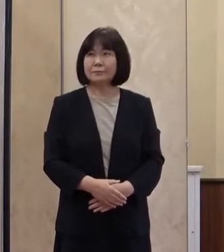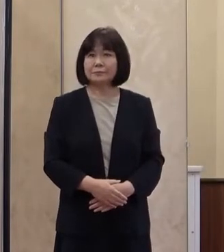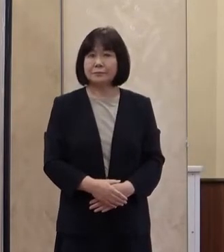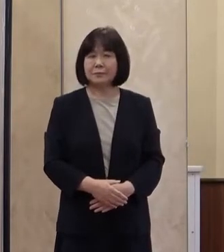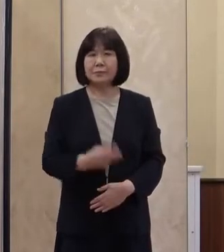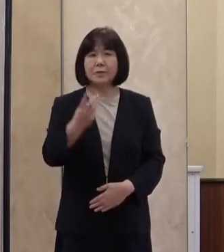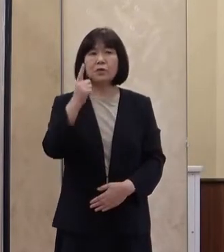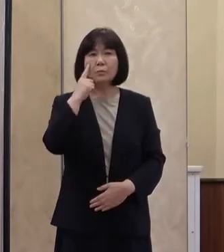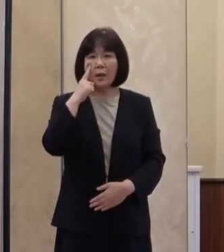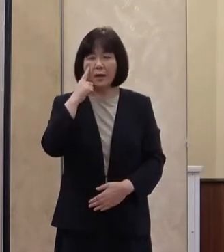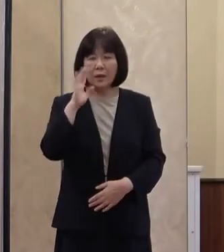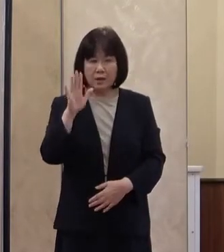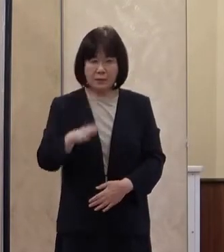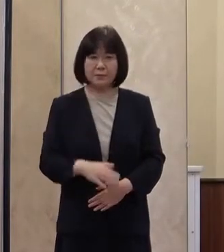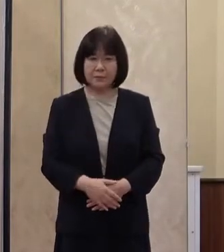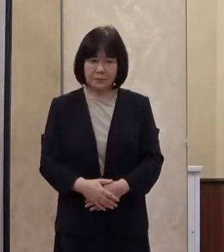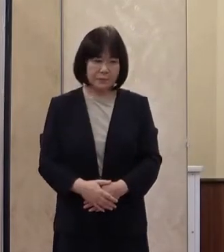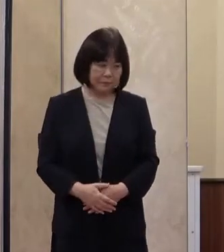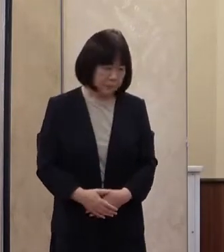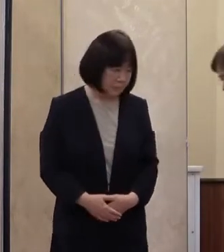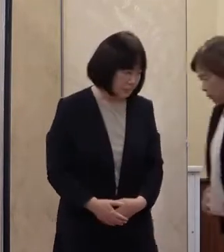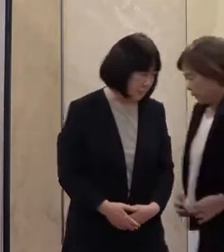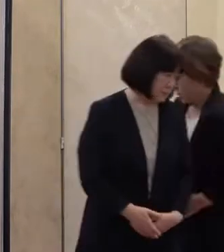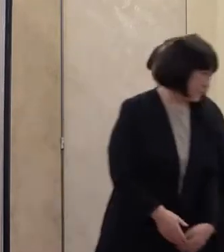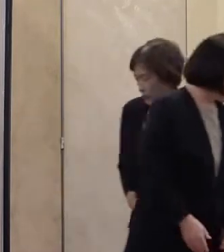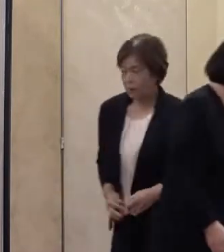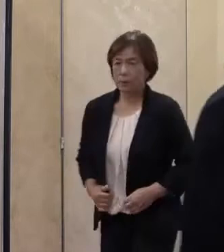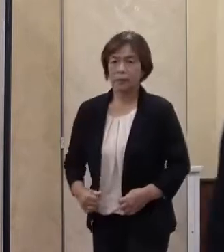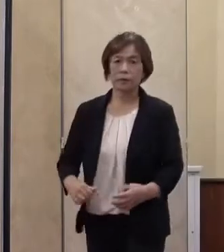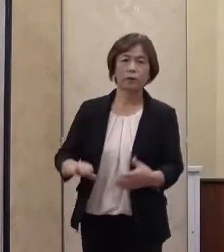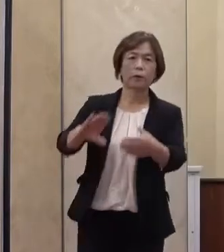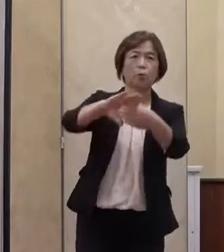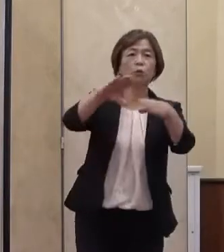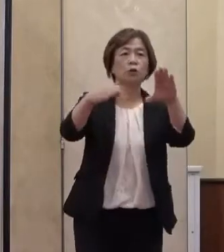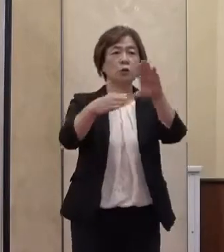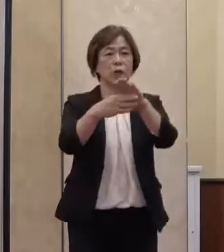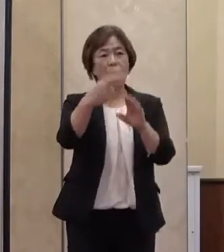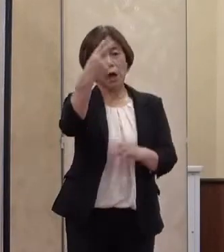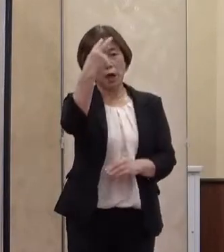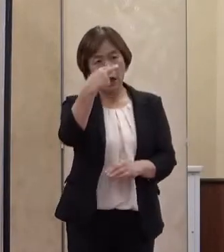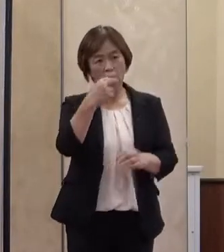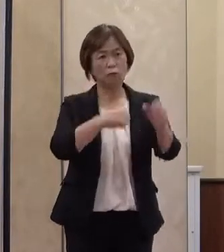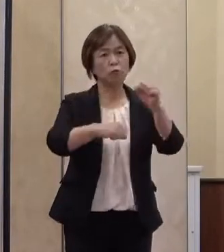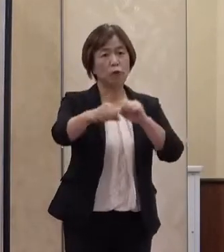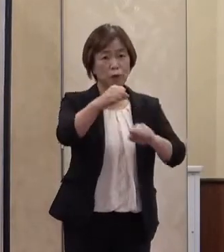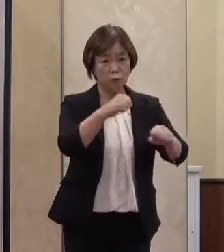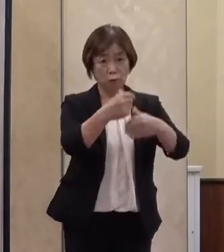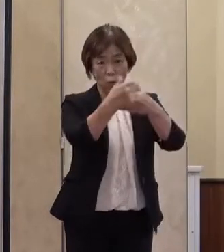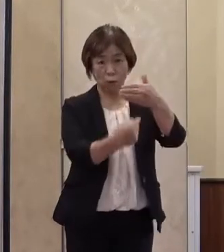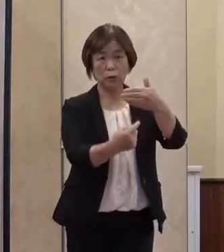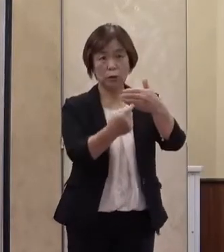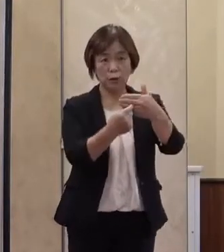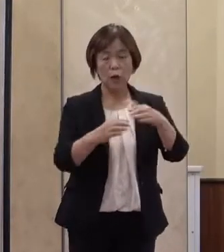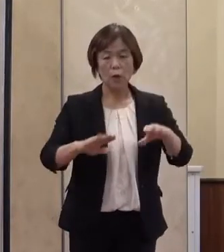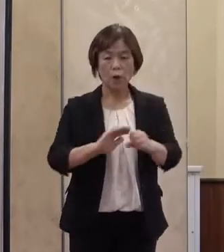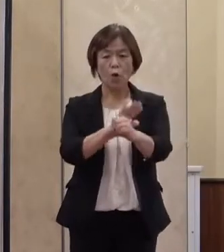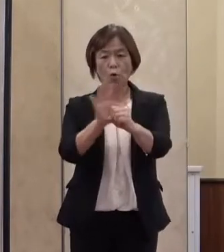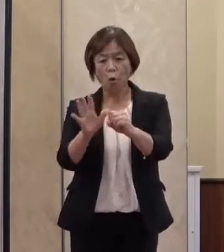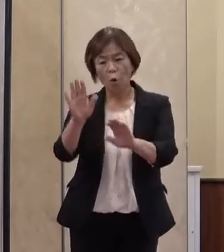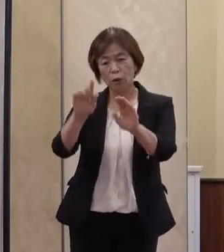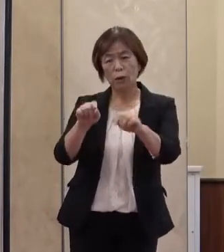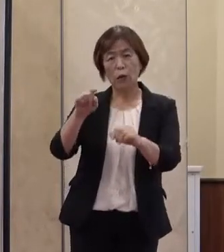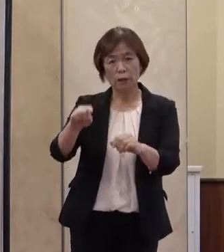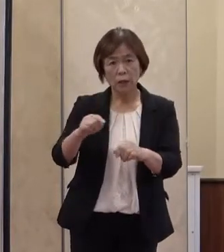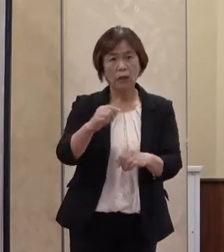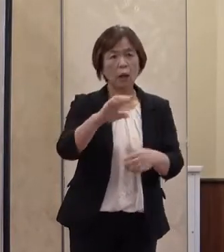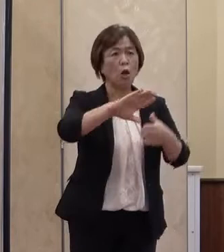次、3つ目です。文化芸術活動についてです。このコロナの状況で文化芸